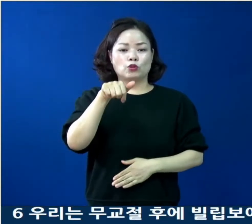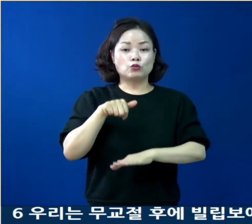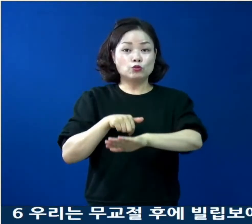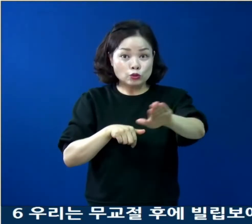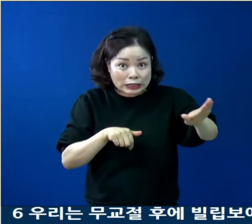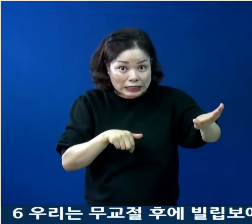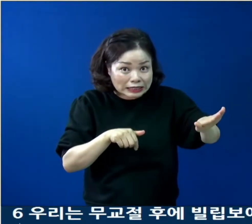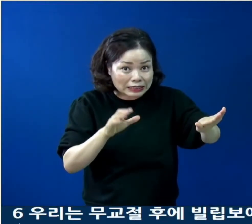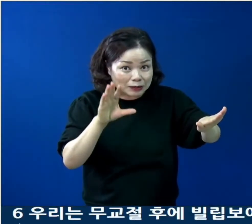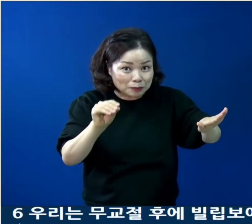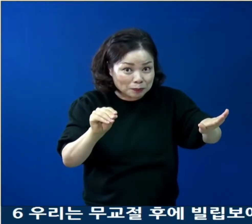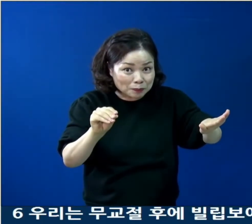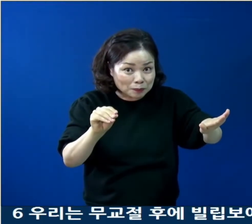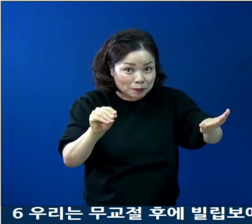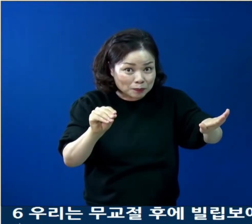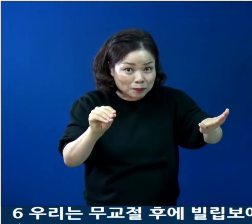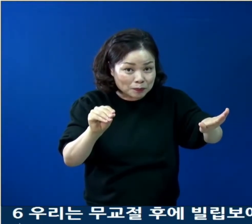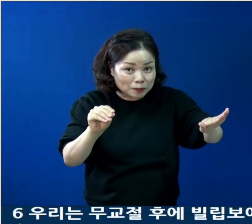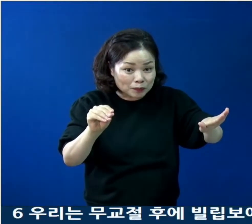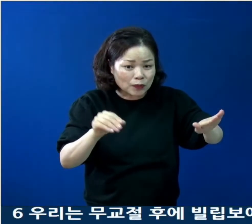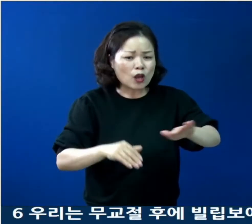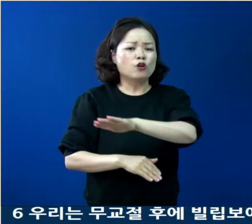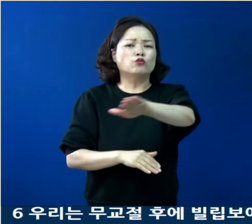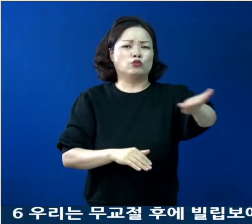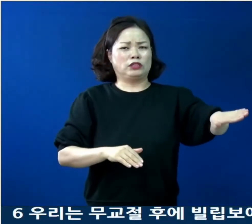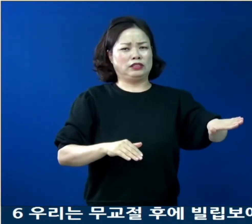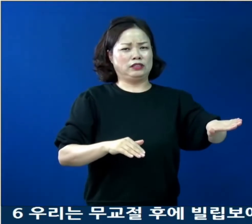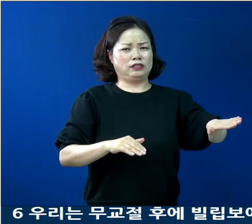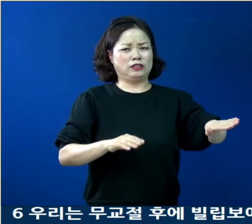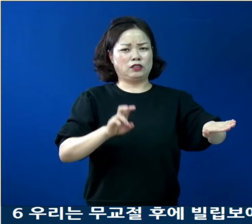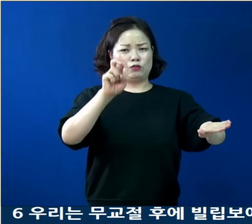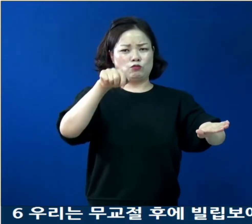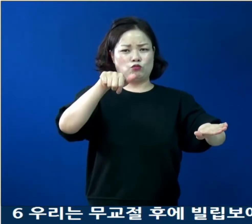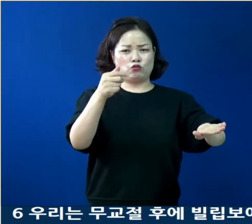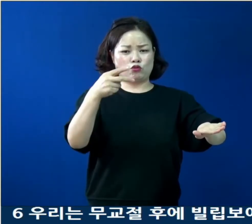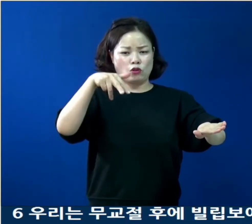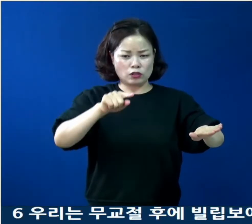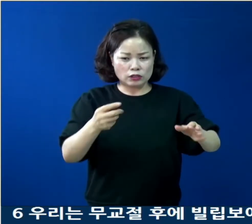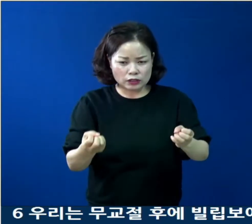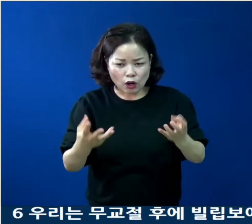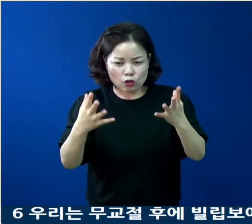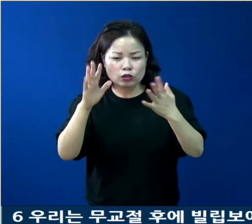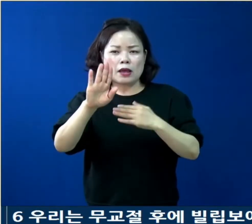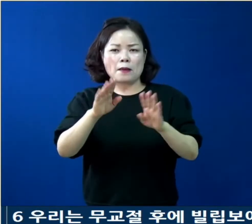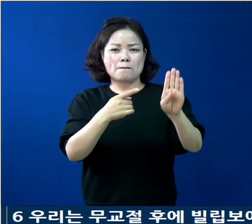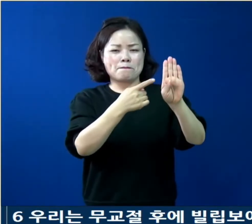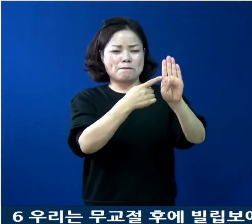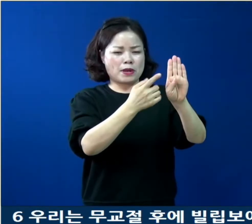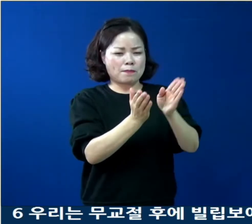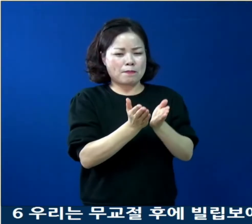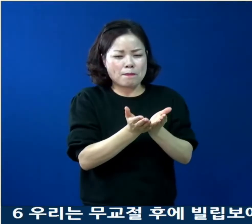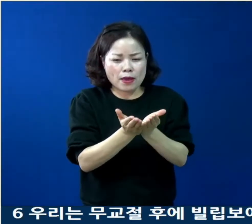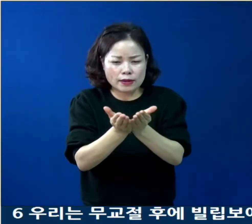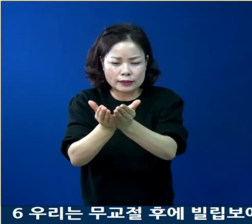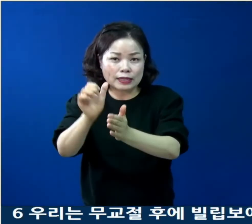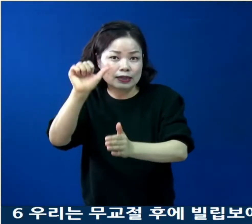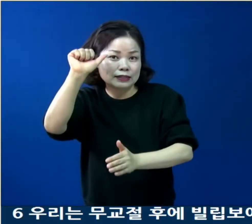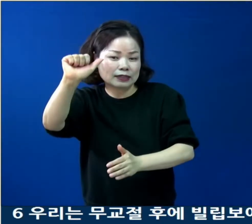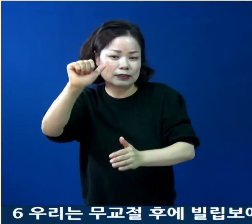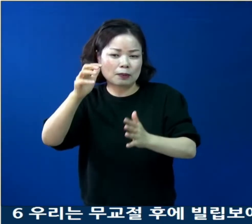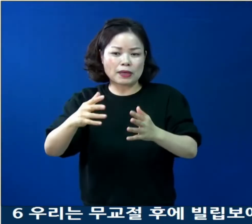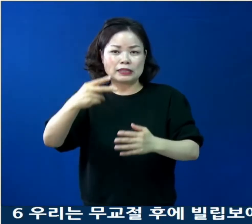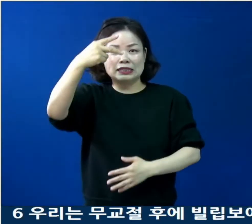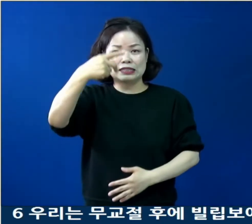여기까지 한번 더 읽읍시다. 우리는 무교절 후에 빌립보에서 배로 떠나 닷새만에